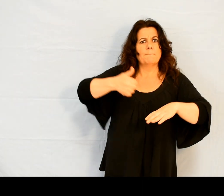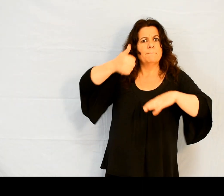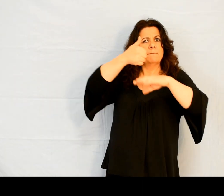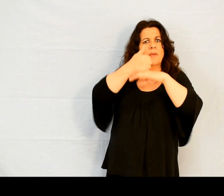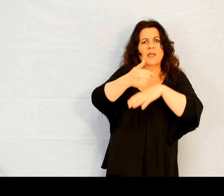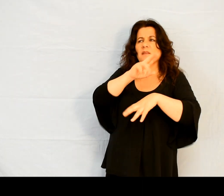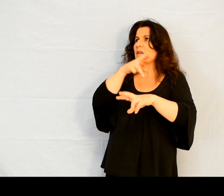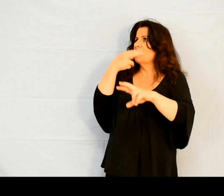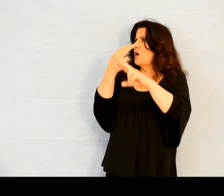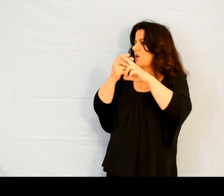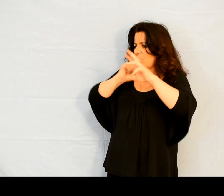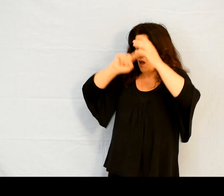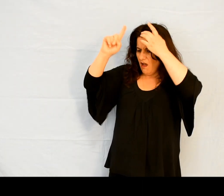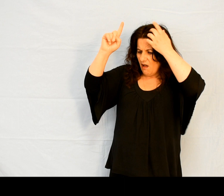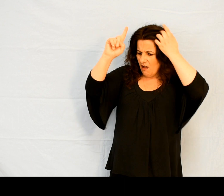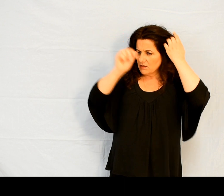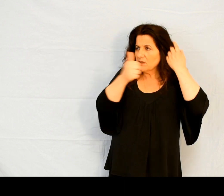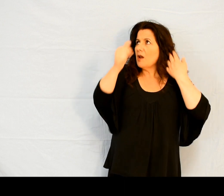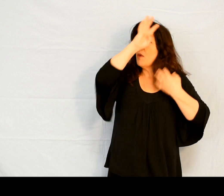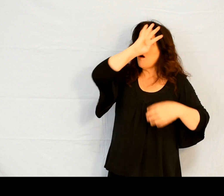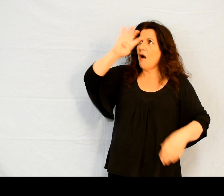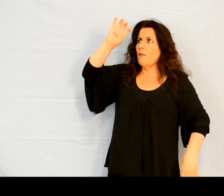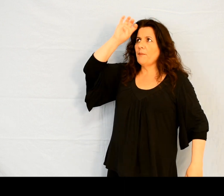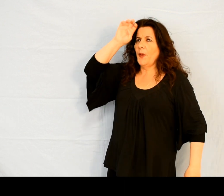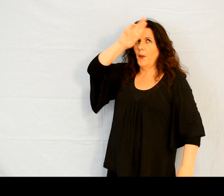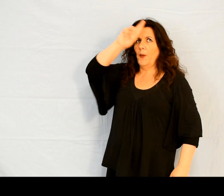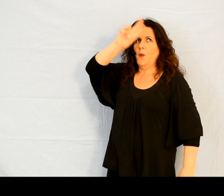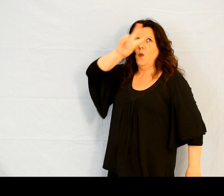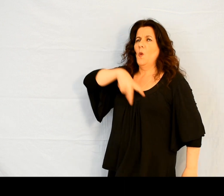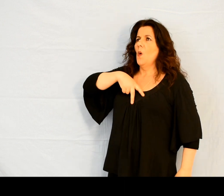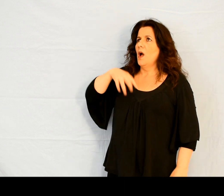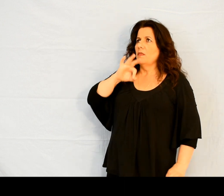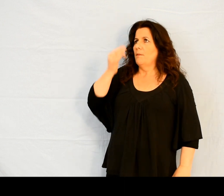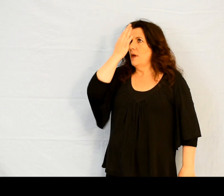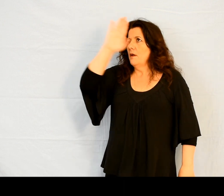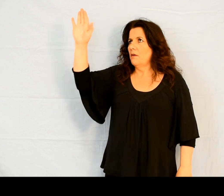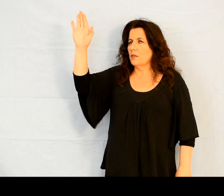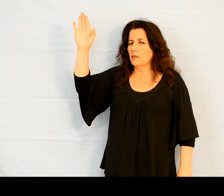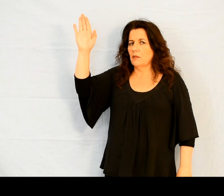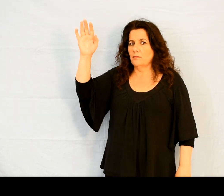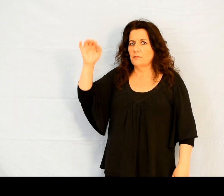Alors il leur livra Jésus pour qu'il soit crucifié.